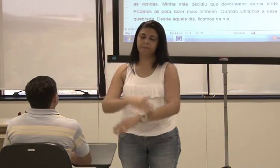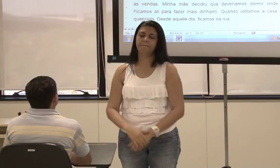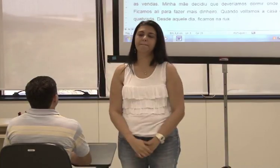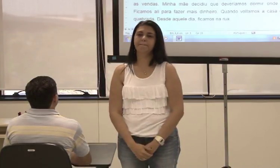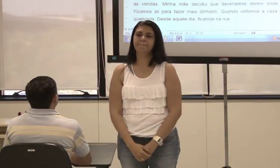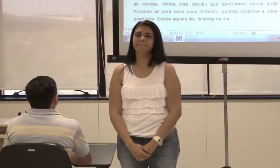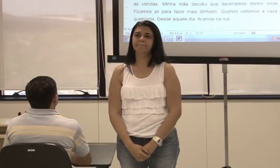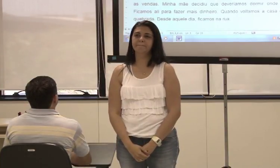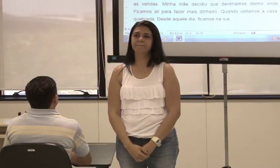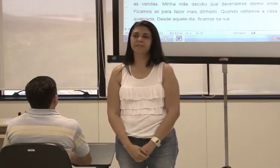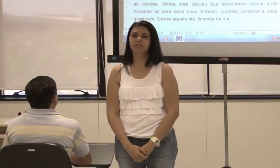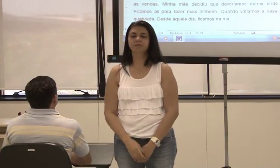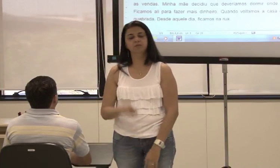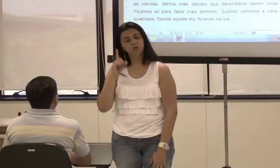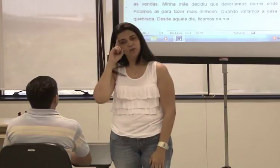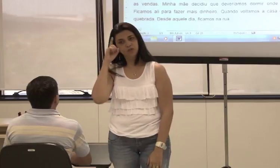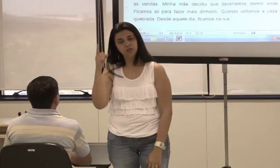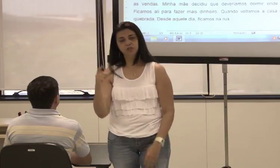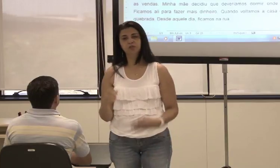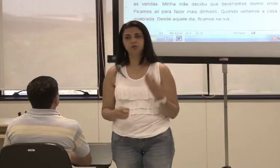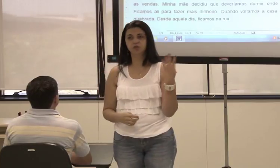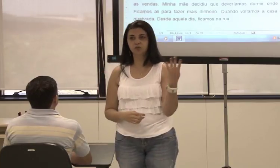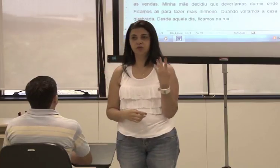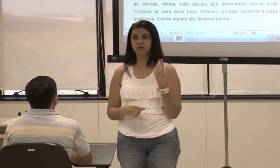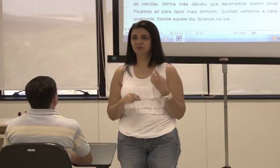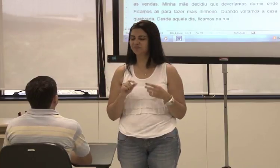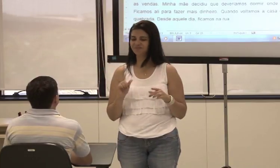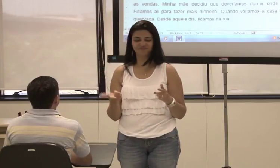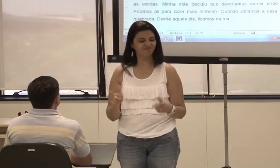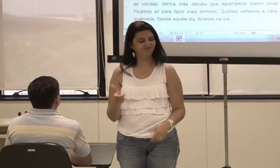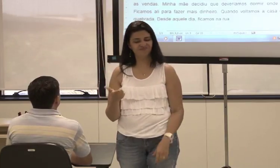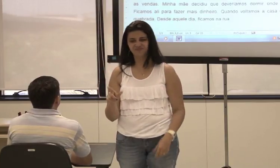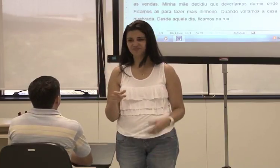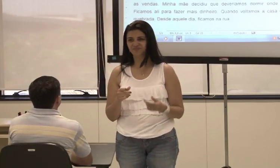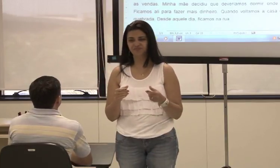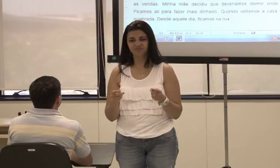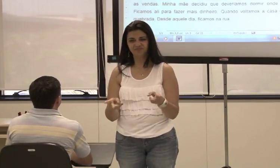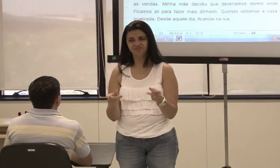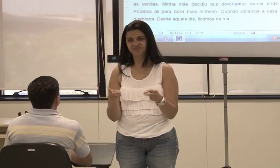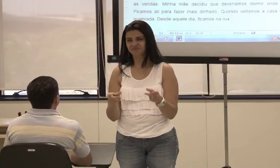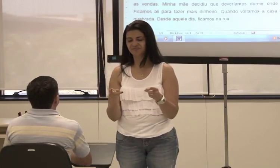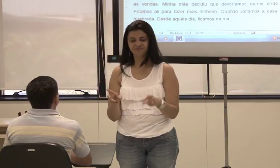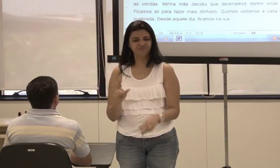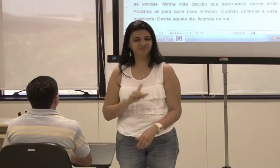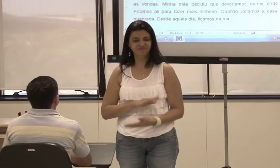Um dia nós 4 não conseguimos dinheiro com as vendas.